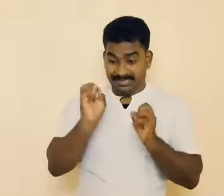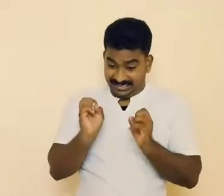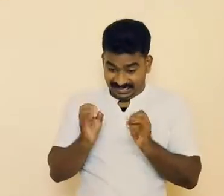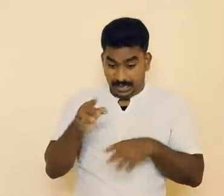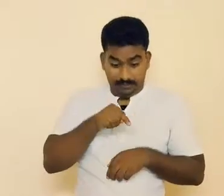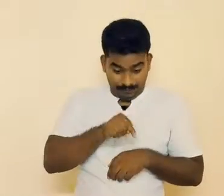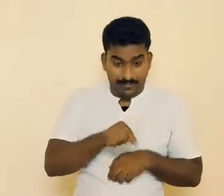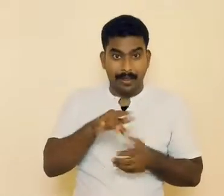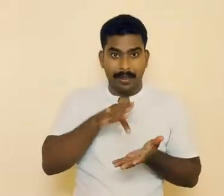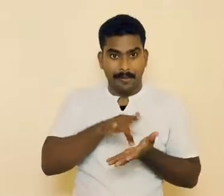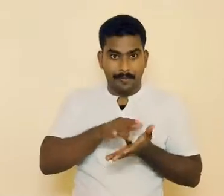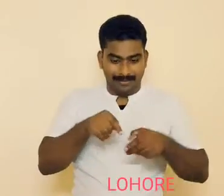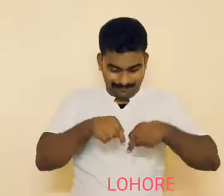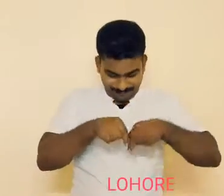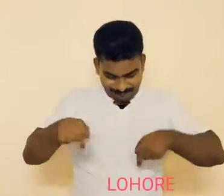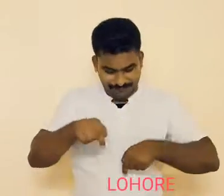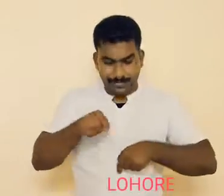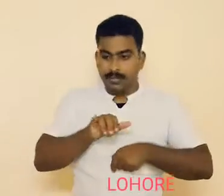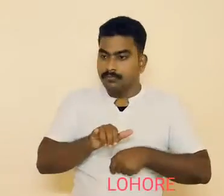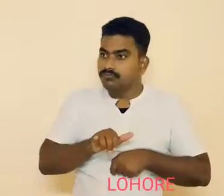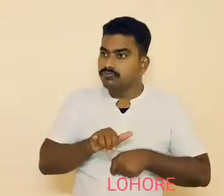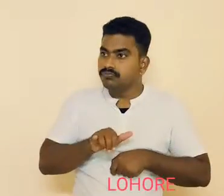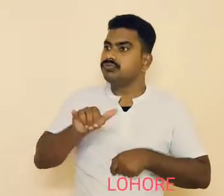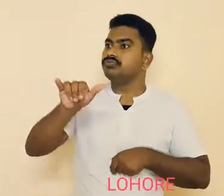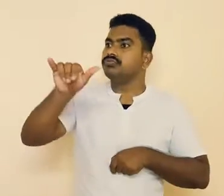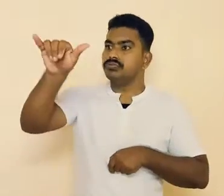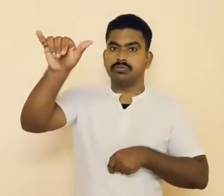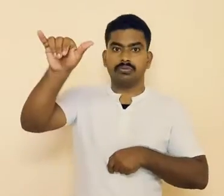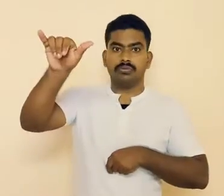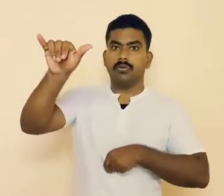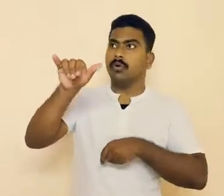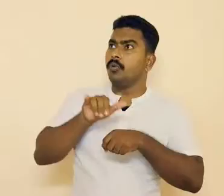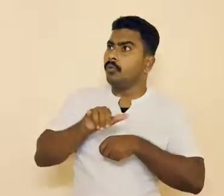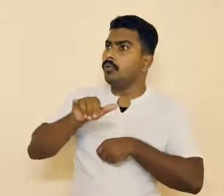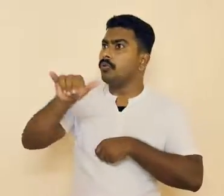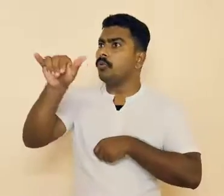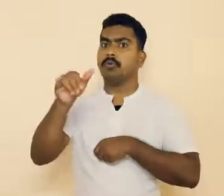A320 എയർബസ് വിമാനം ആണ് വീടുകളുടെ മുമ്പിൽ തകർന്നു വീണത്.